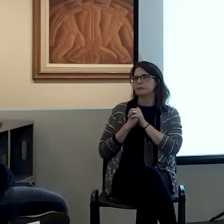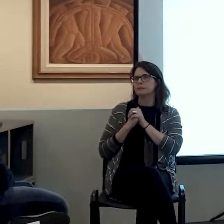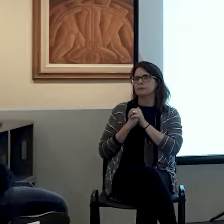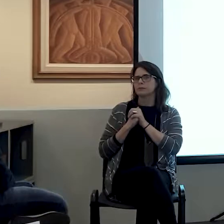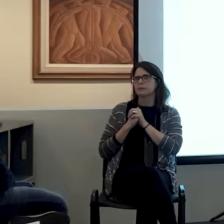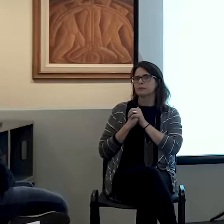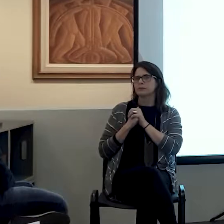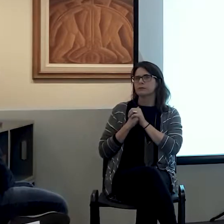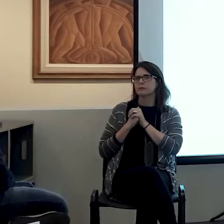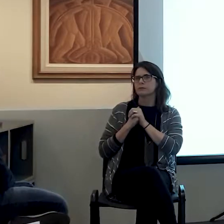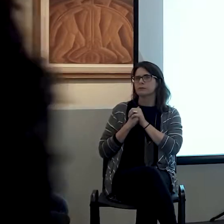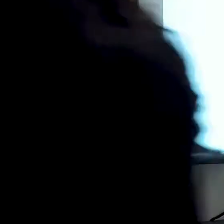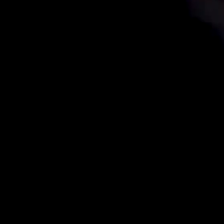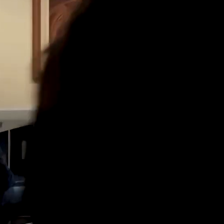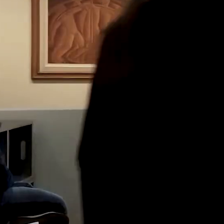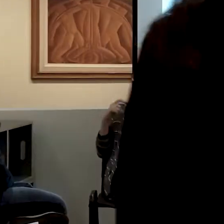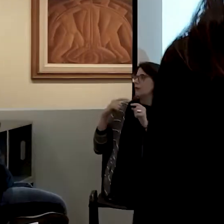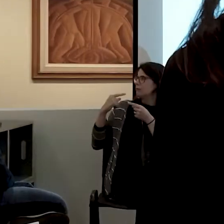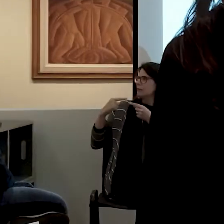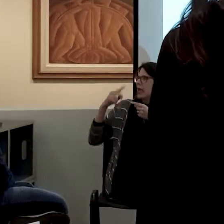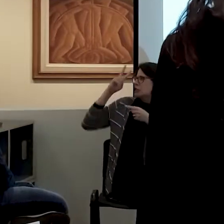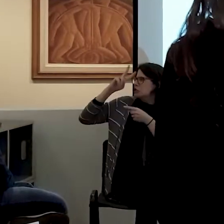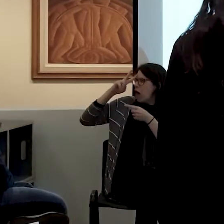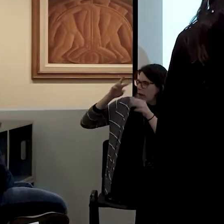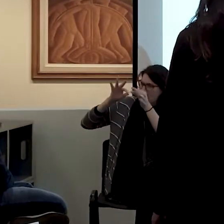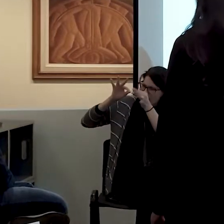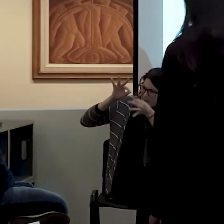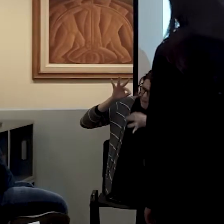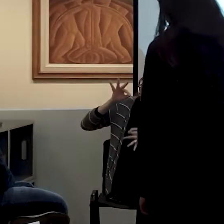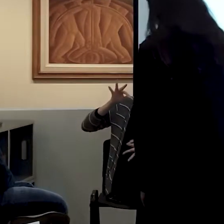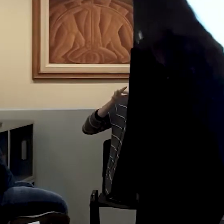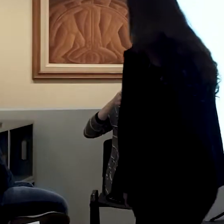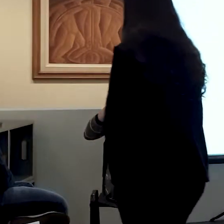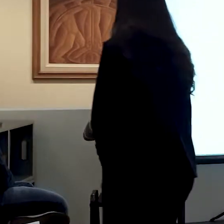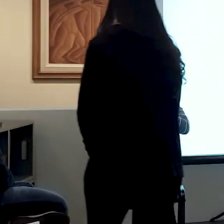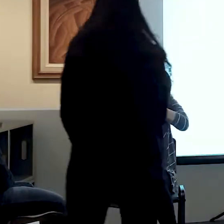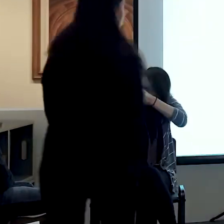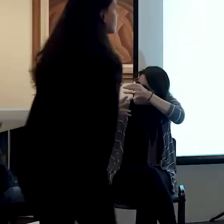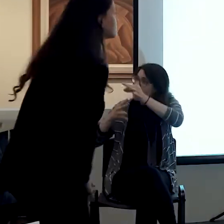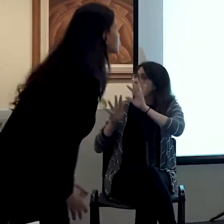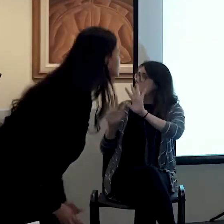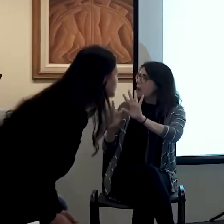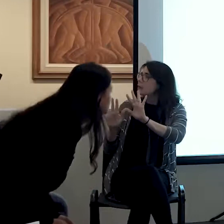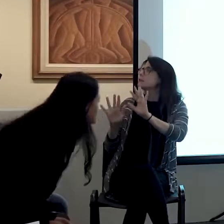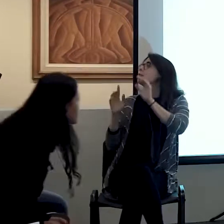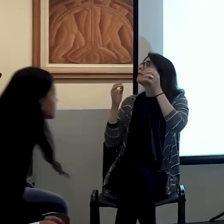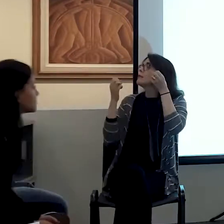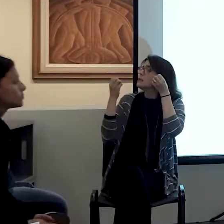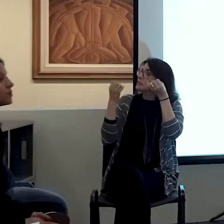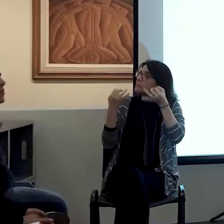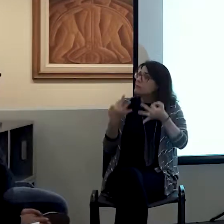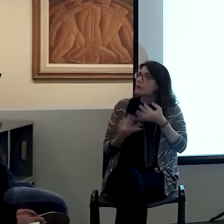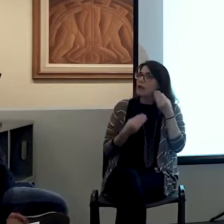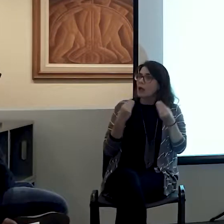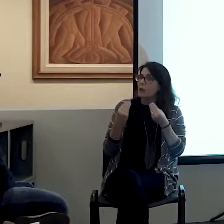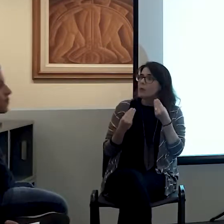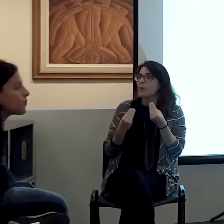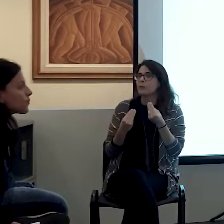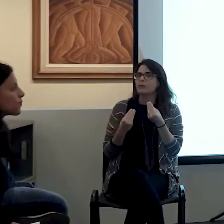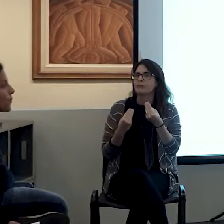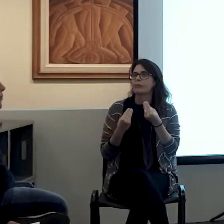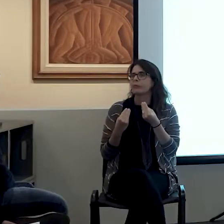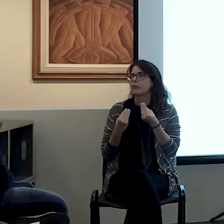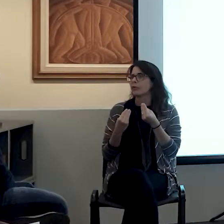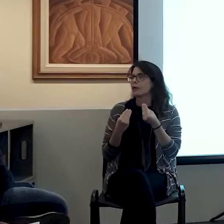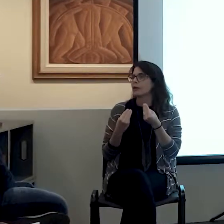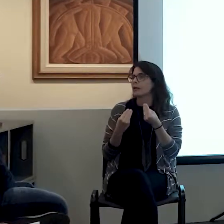não destrinchamos a questão histórica propriamente, que é realmente importante. Mas nós vamos falar mais em termos de, embora eu seja